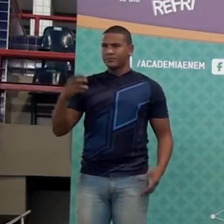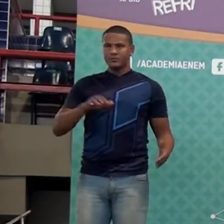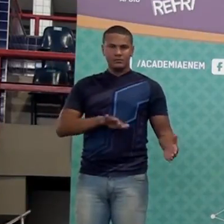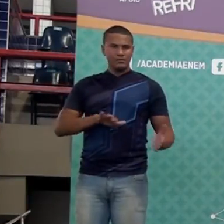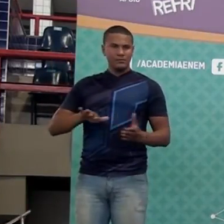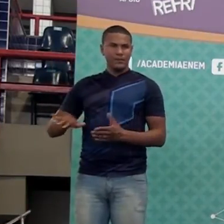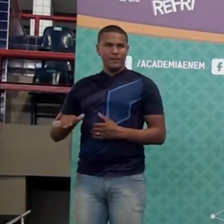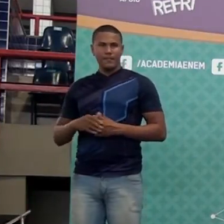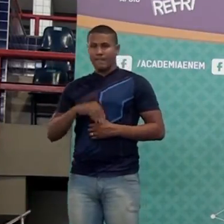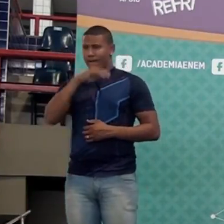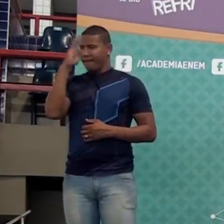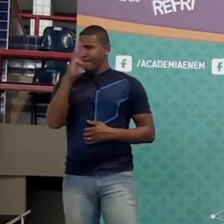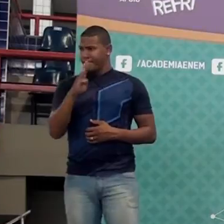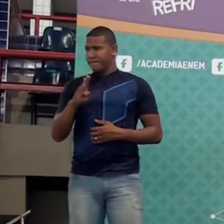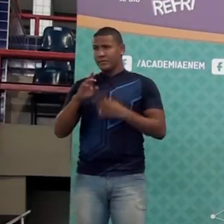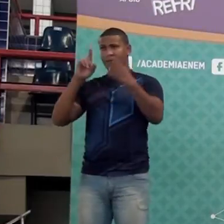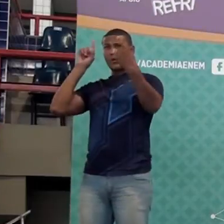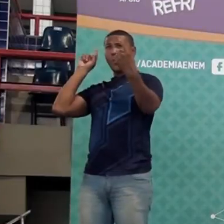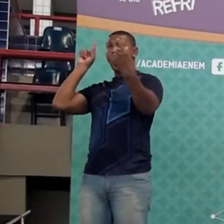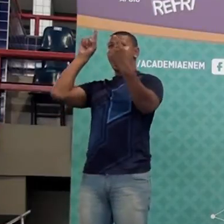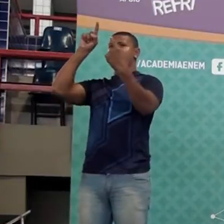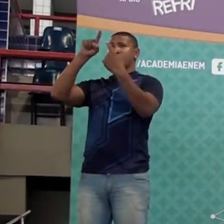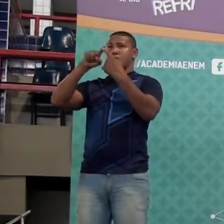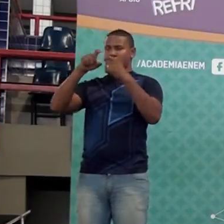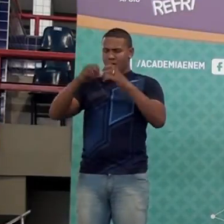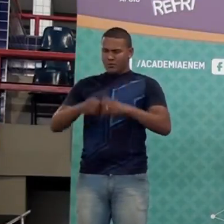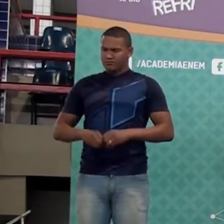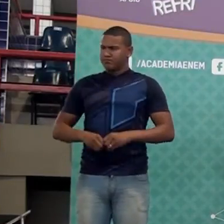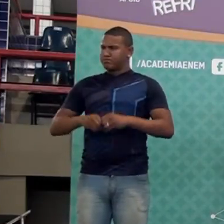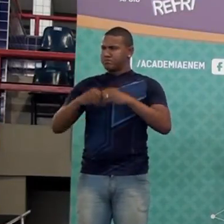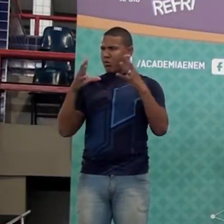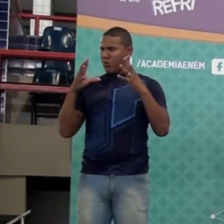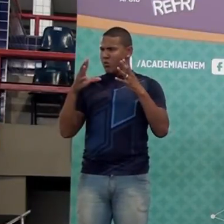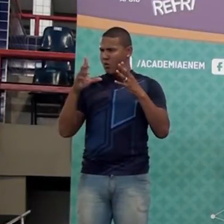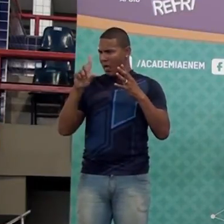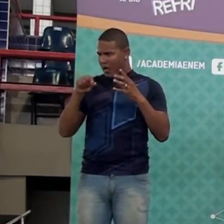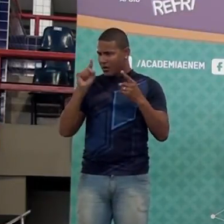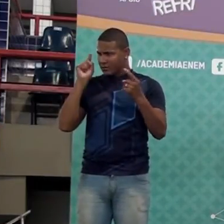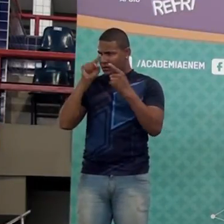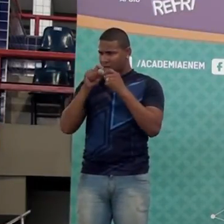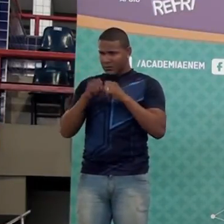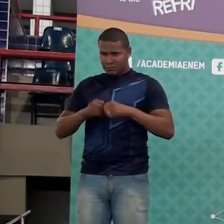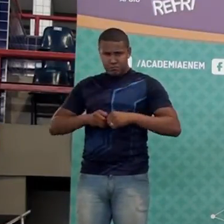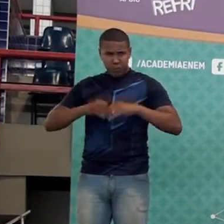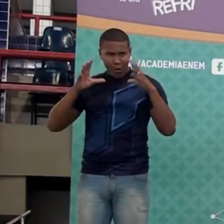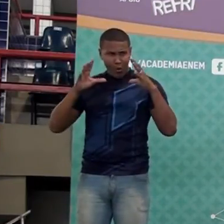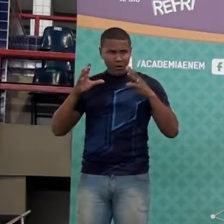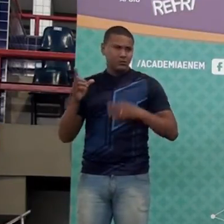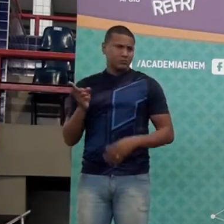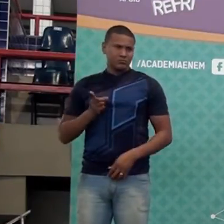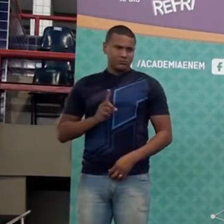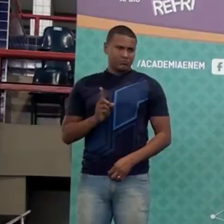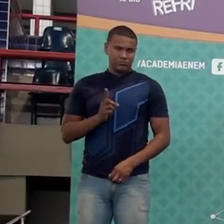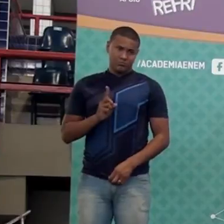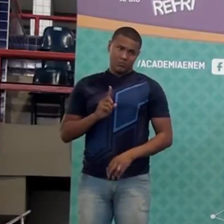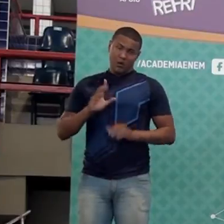de produzir armas nucleares. O urânio que a gente enriquece e o urânio que a